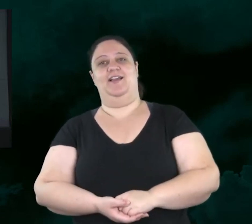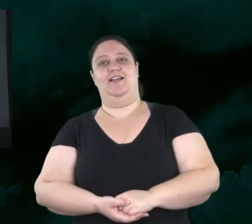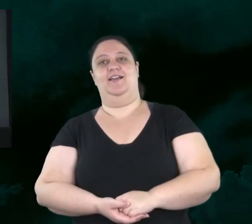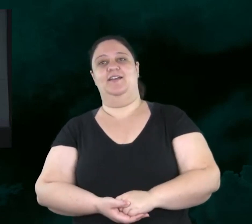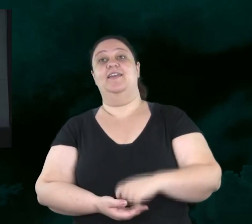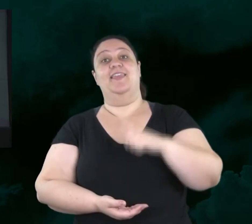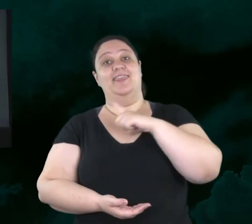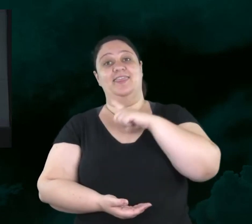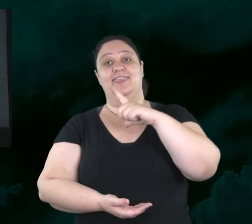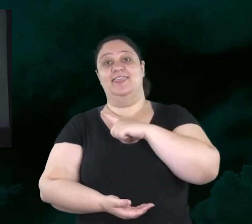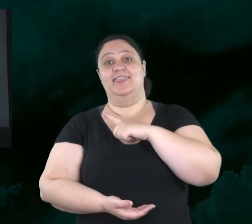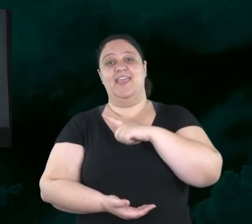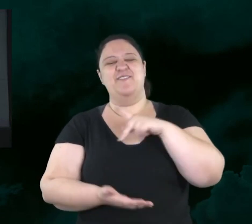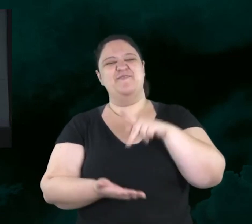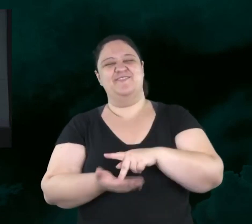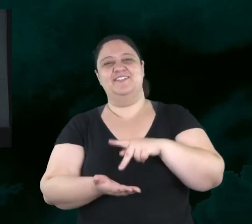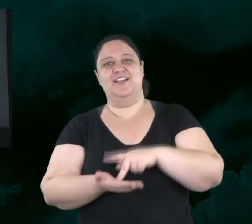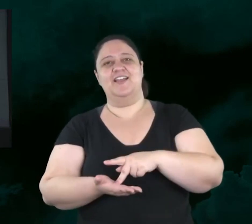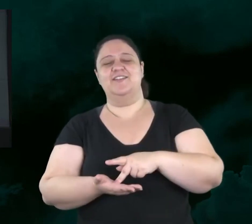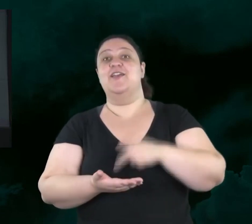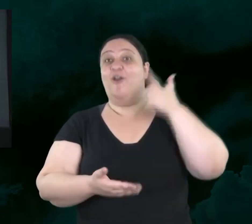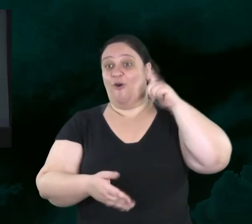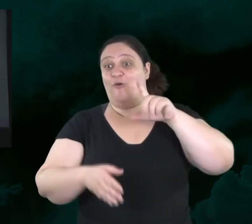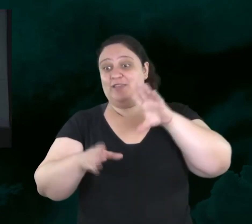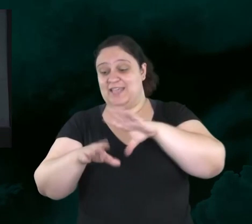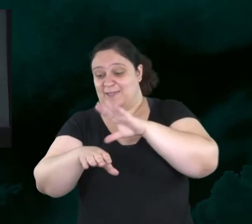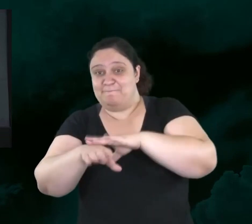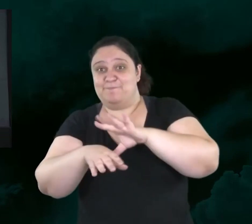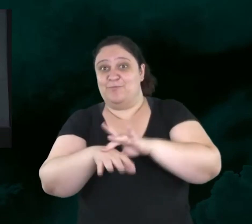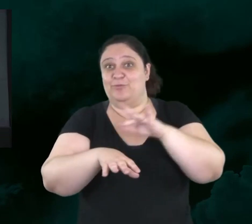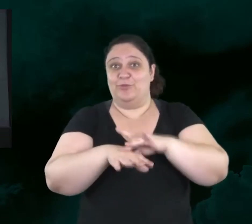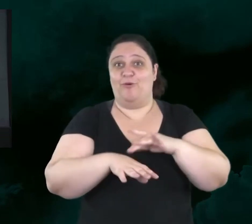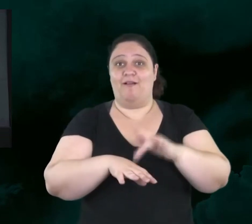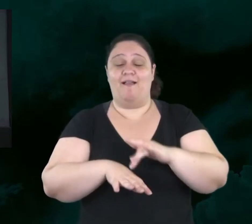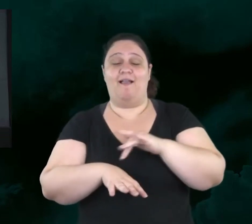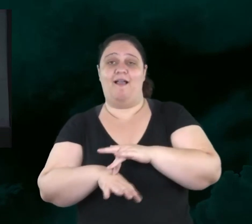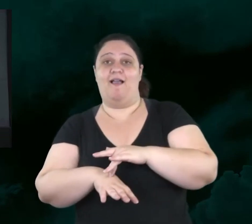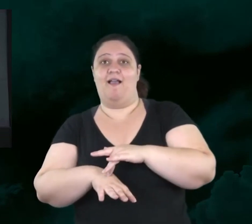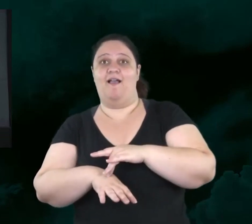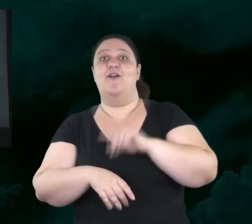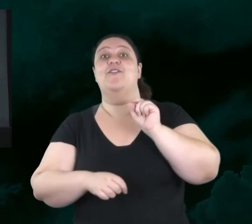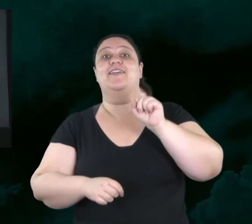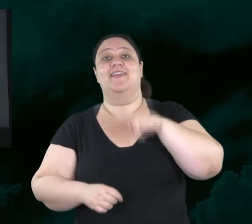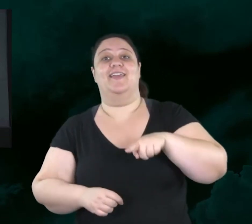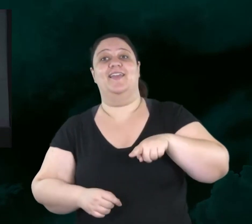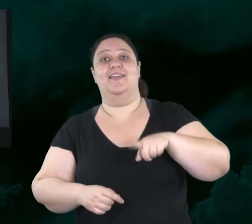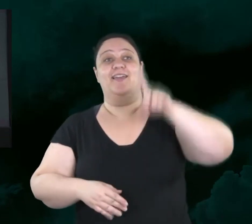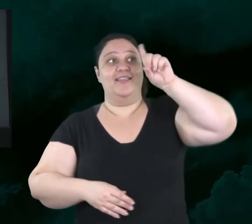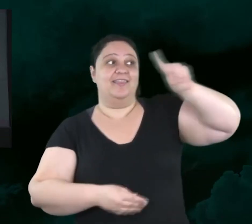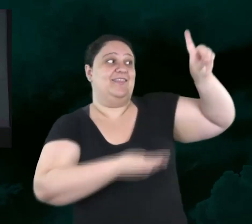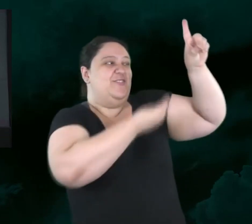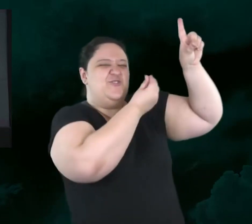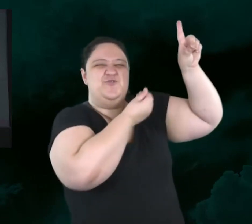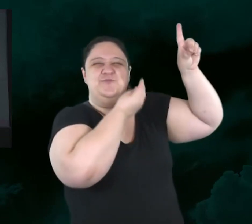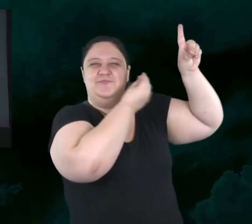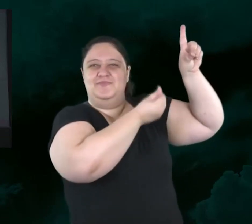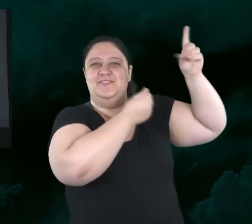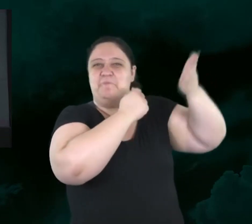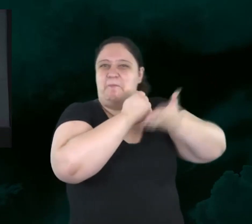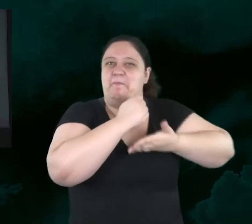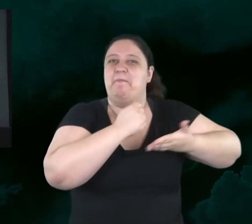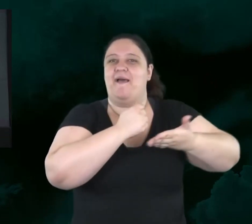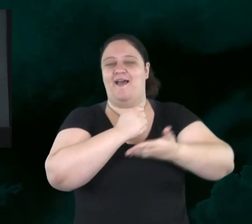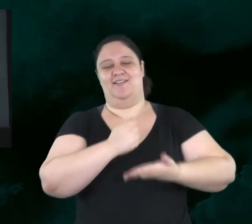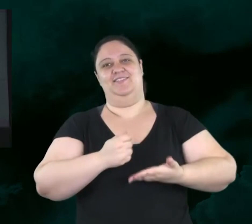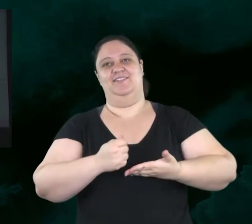verdade concreta, pode-se apalpar, que é a própria substância de Deus. Irmãos, imagine se